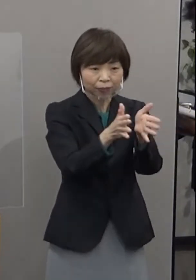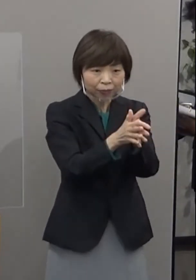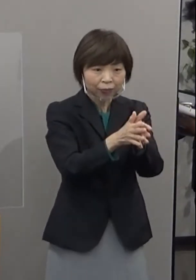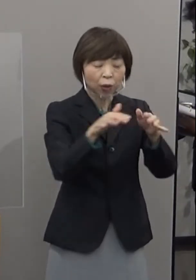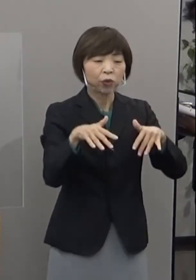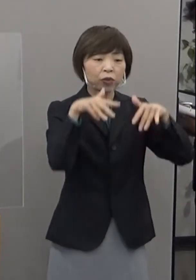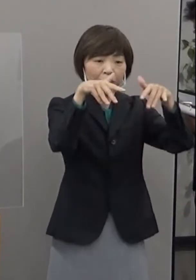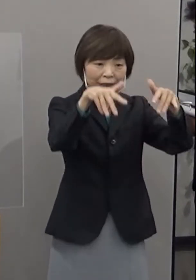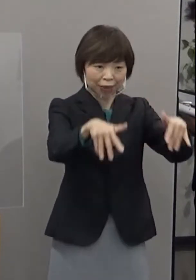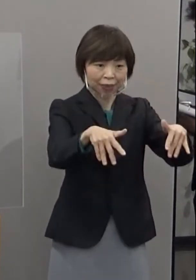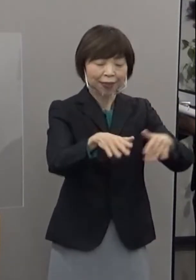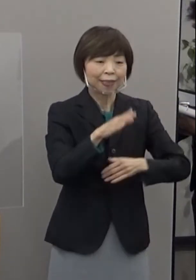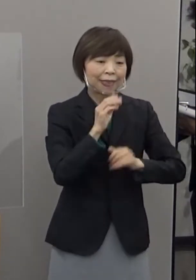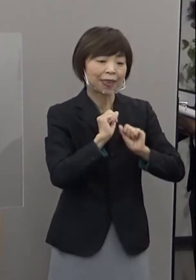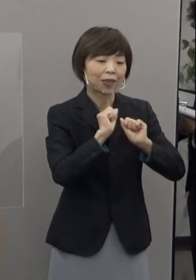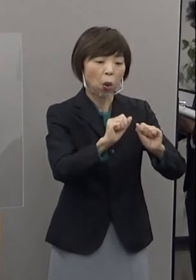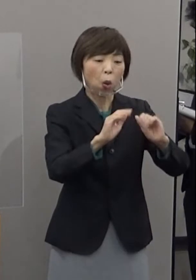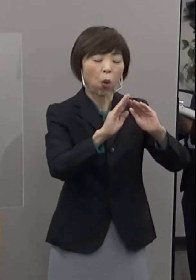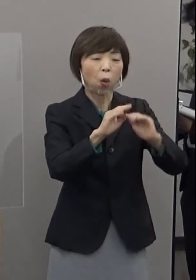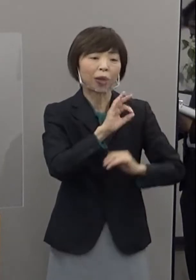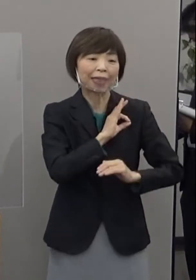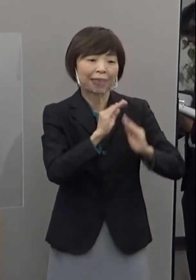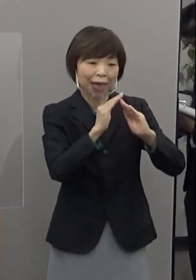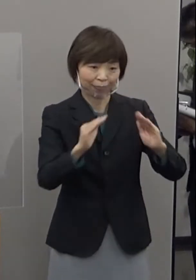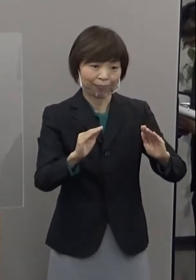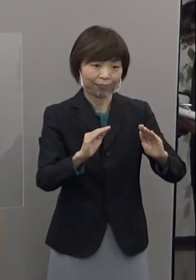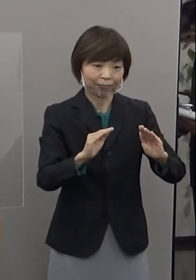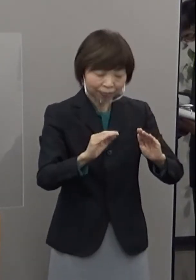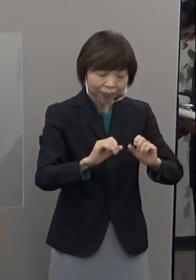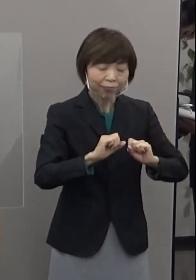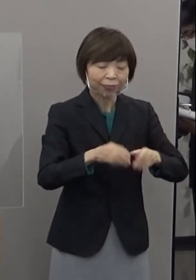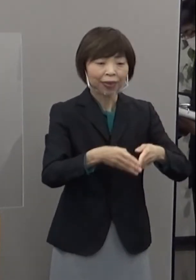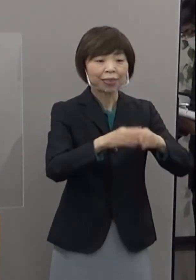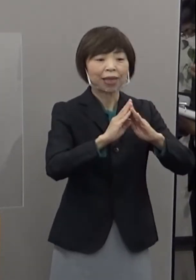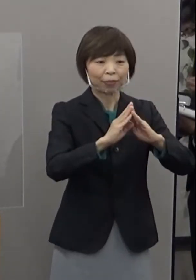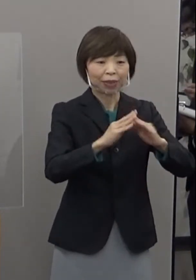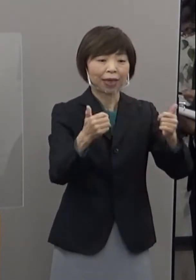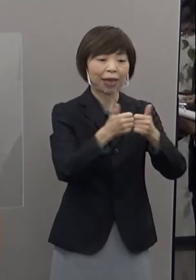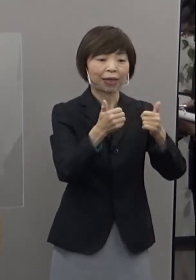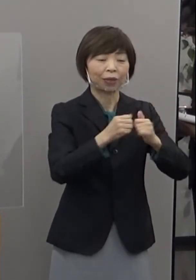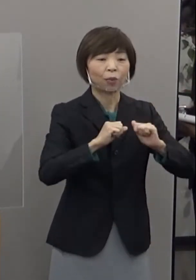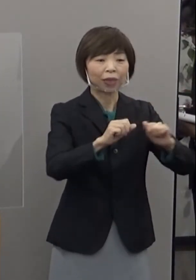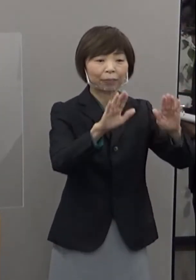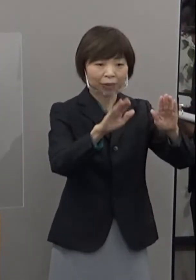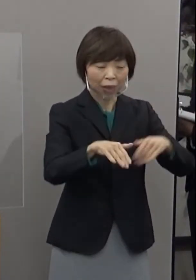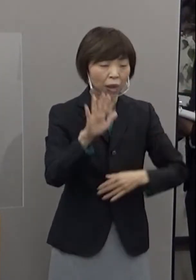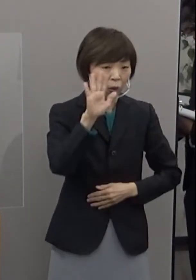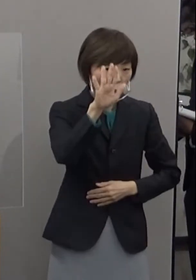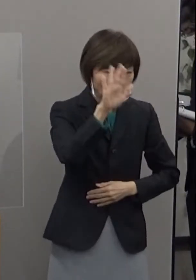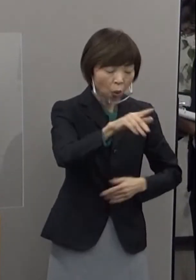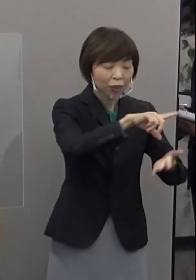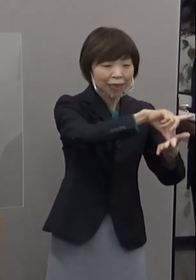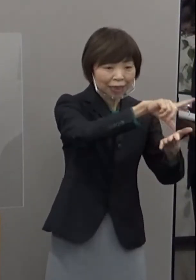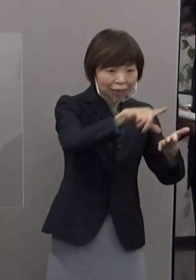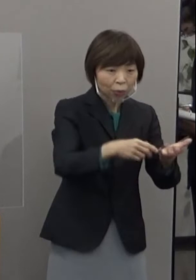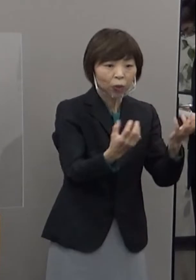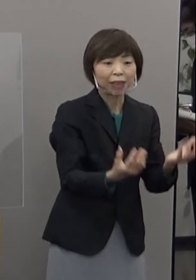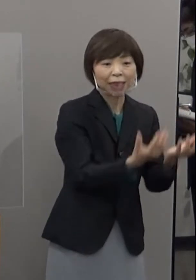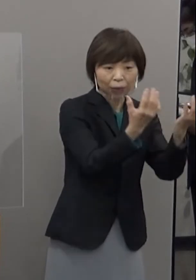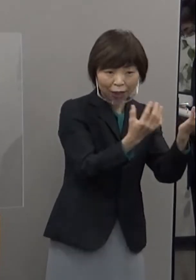立ち上げまして、会議を行いました。今後地域のにぎわいの創出と地域活